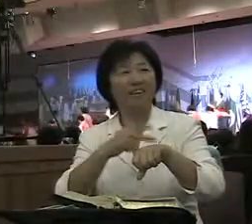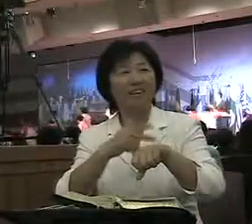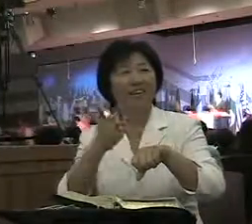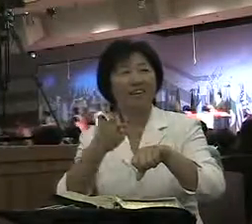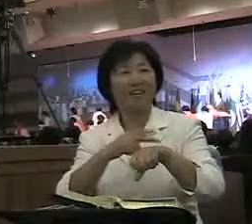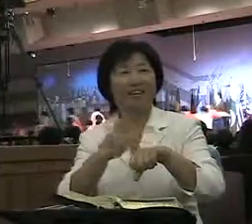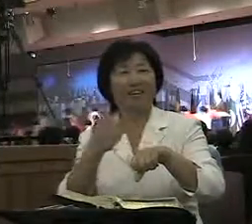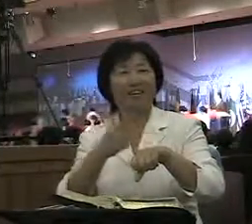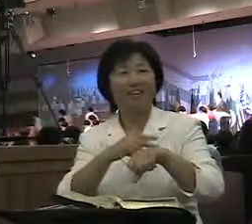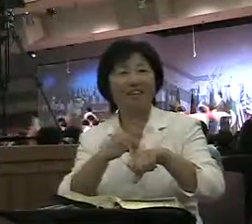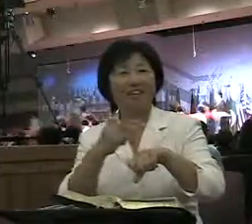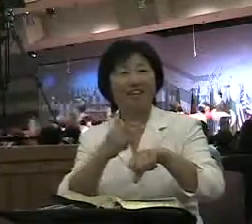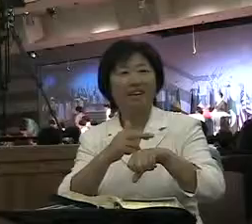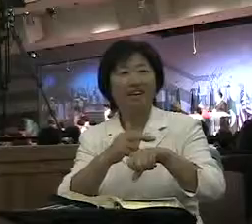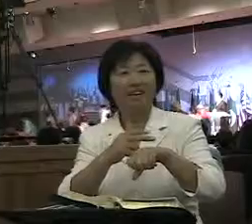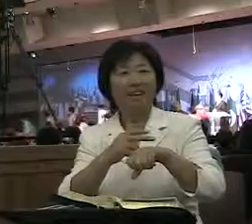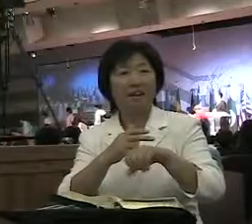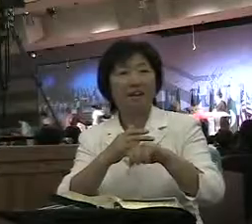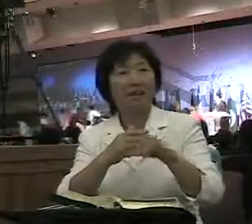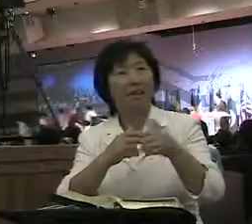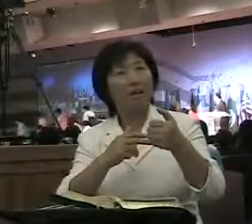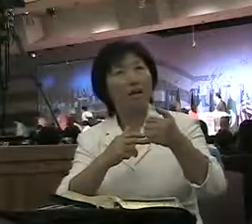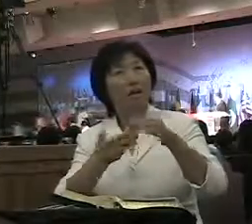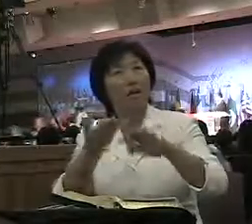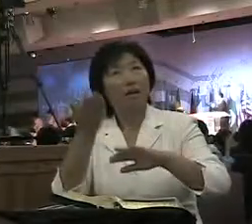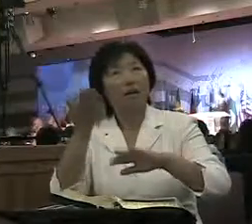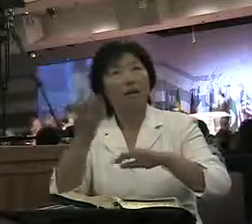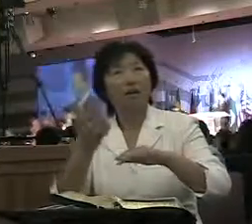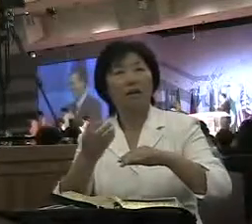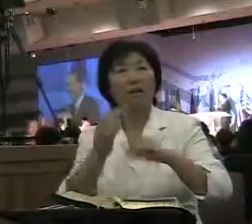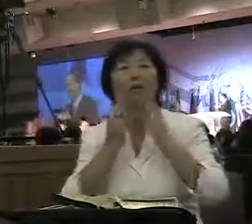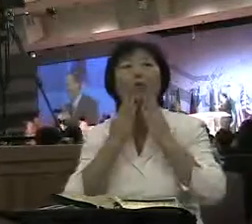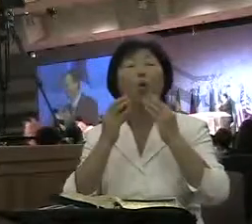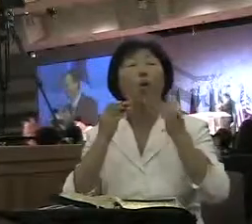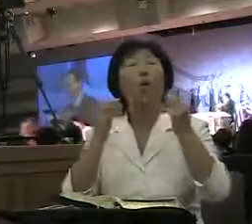큰 영광을 돌려드리라고 격려하는 마음으로 다시 한번 감사드립니다.